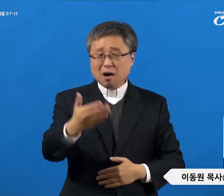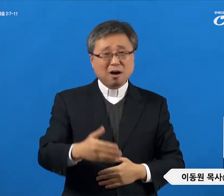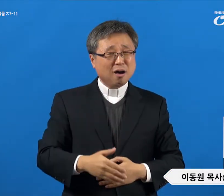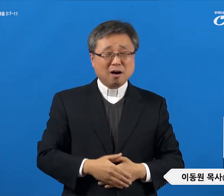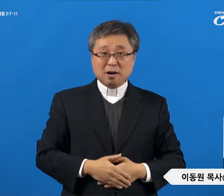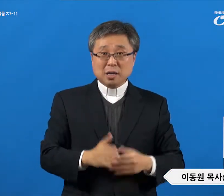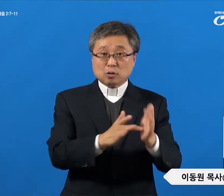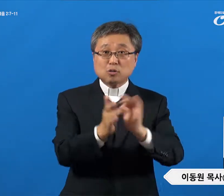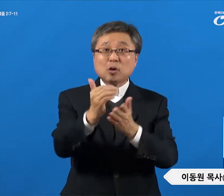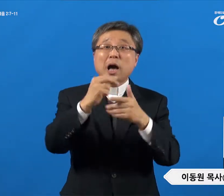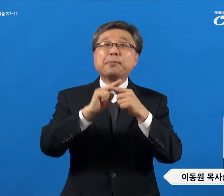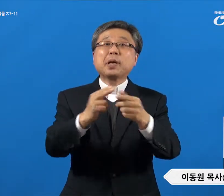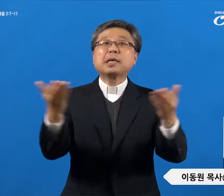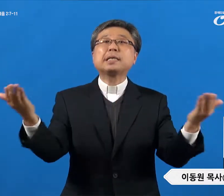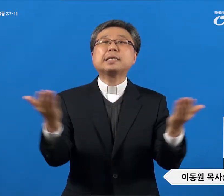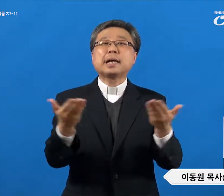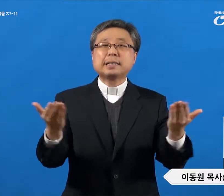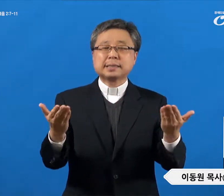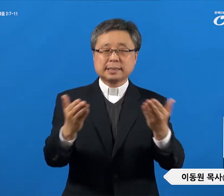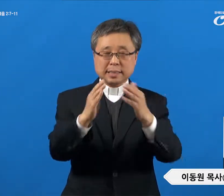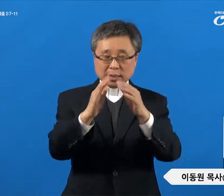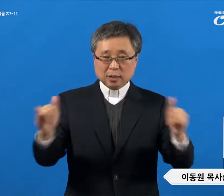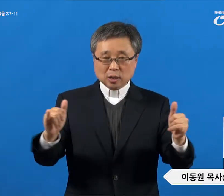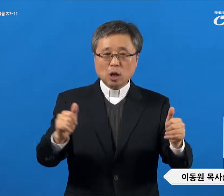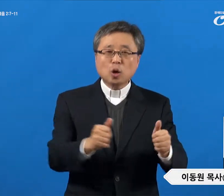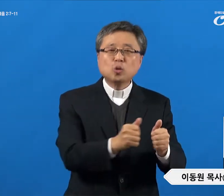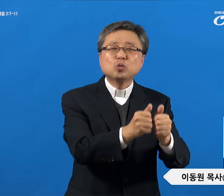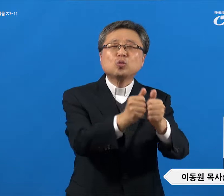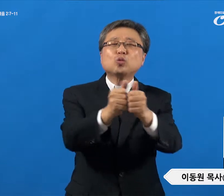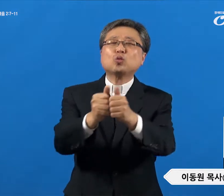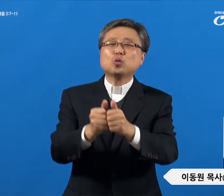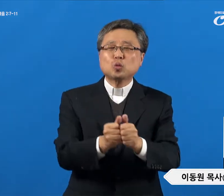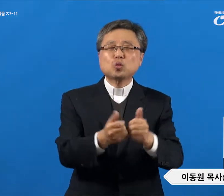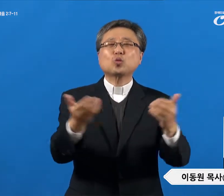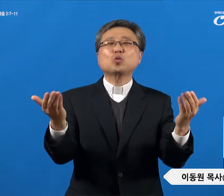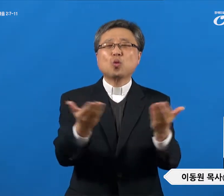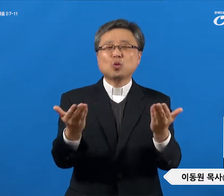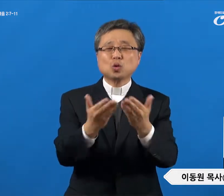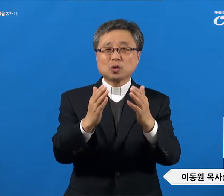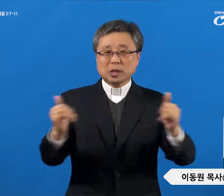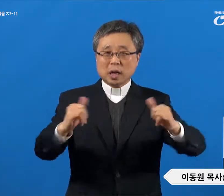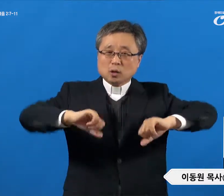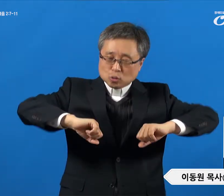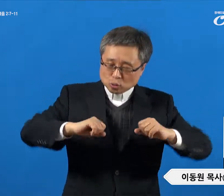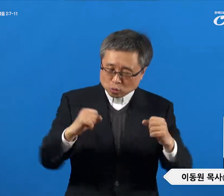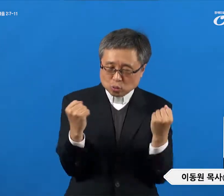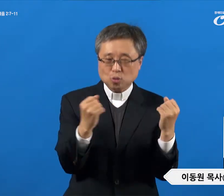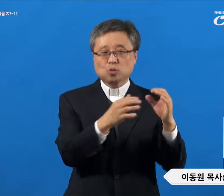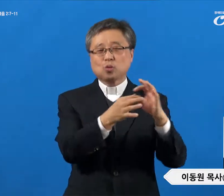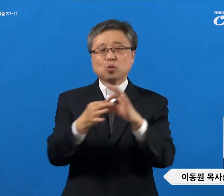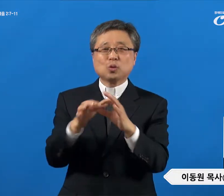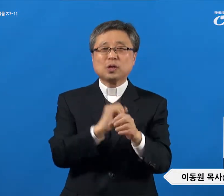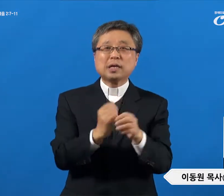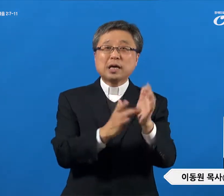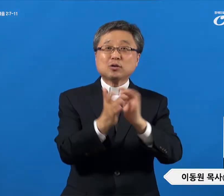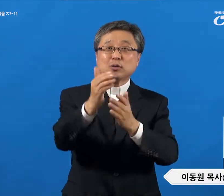일하는 사람이에요. 예수님의 동업자예요. 동력자예요. 순종을 통해서 예수님의 동력자가 되는